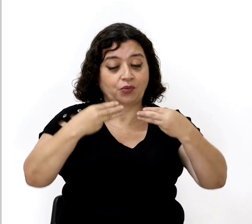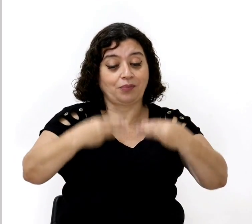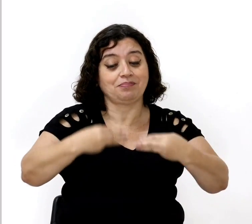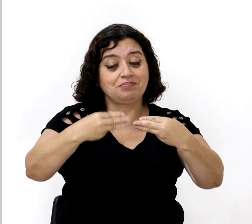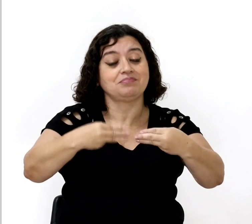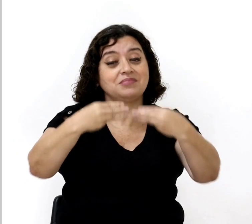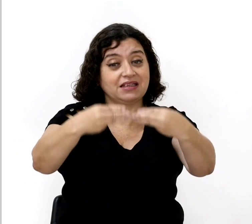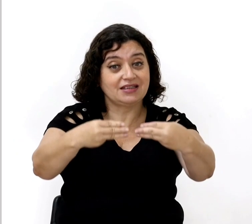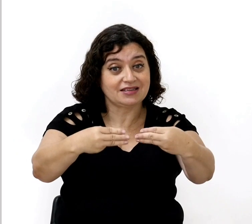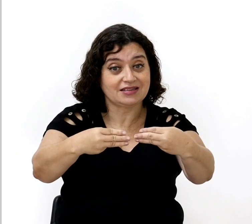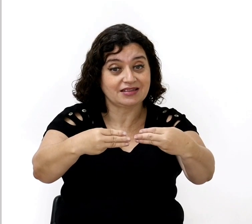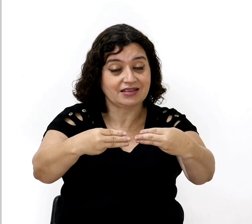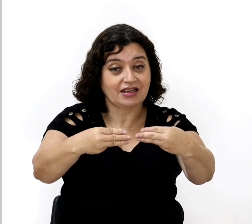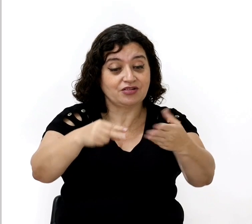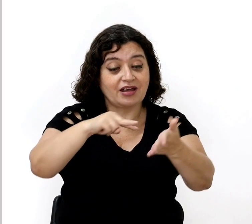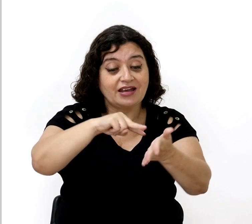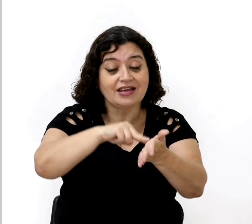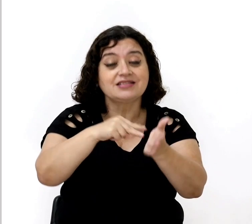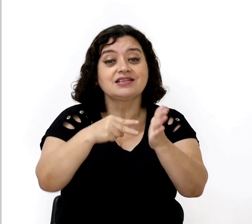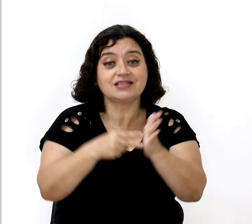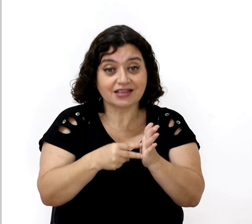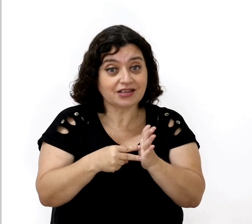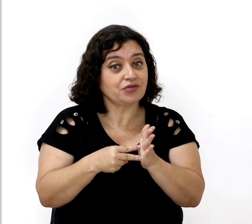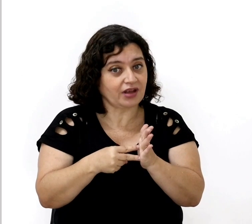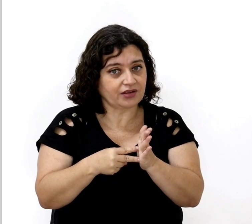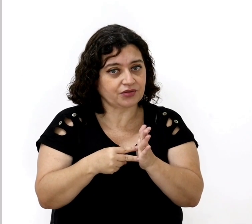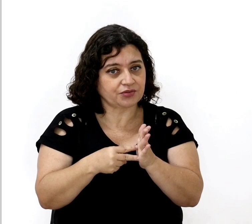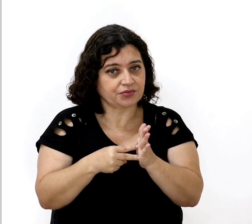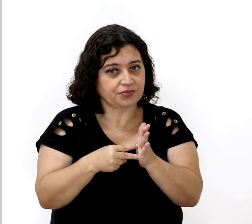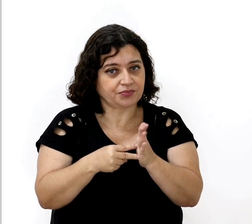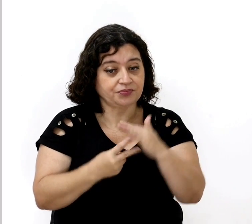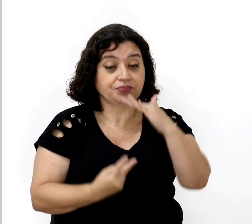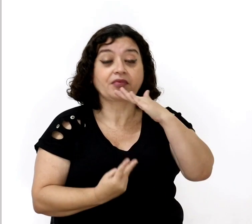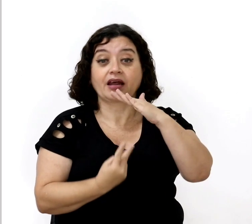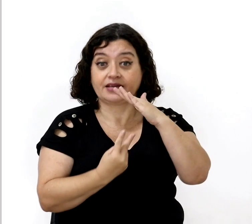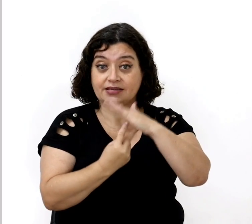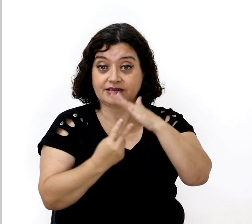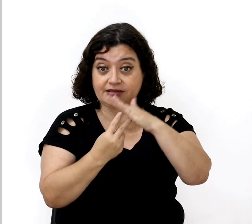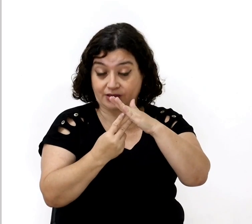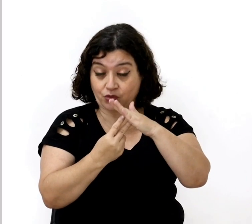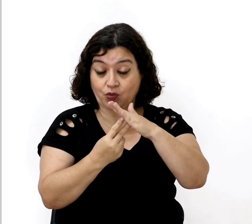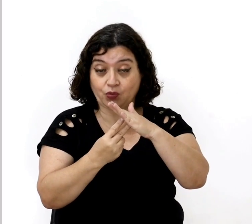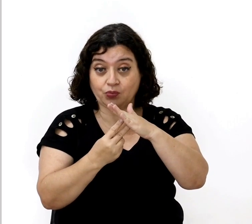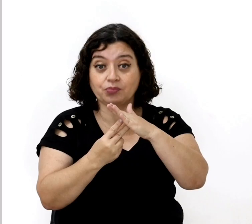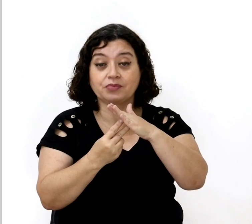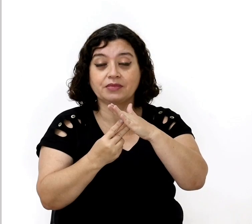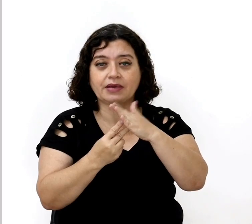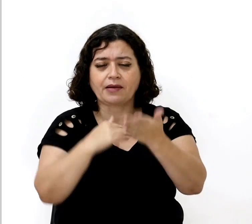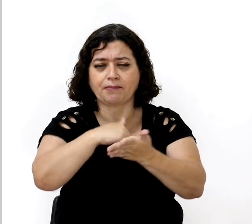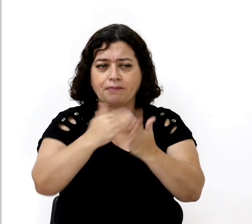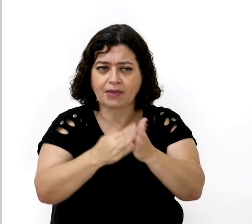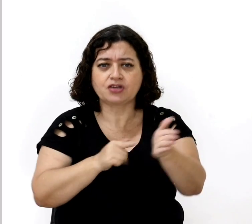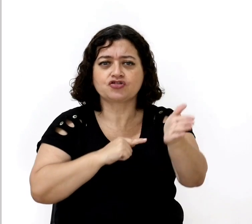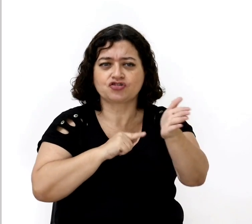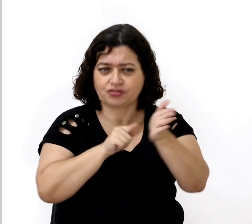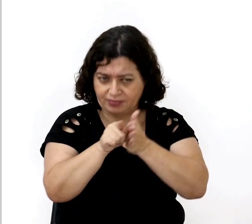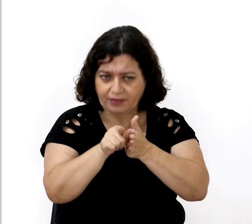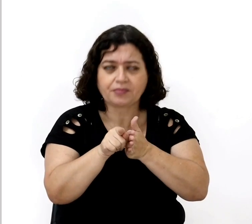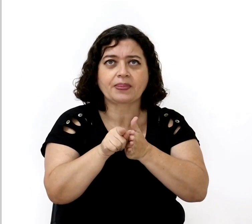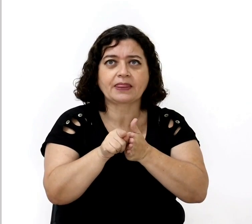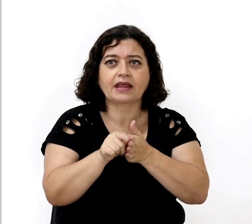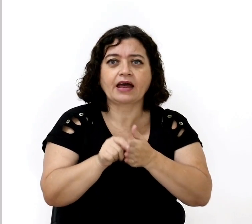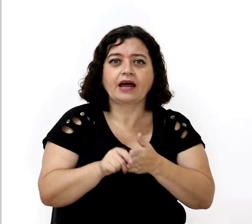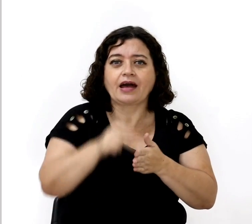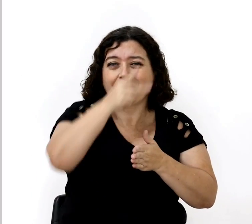tem esse significado. E a segunda parte da pergunta é sobre quem deve atuar,